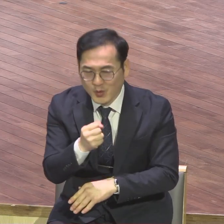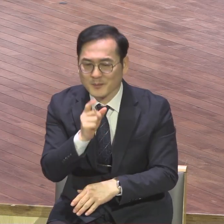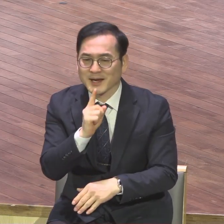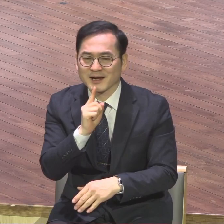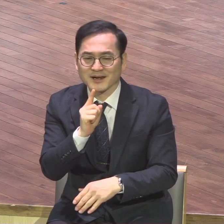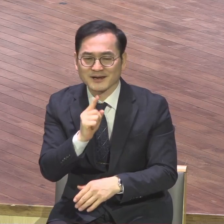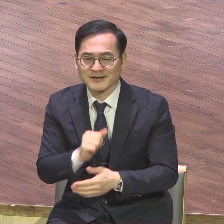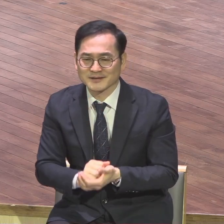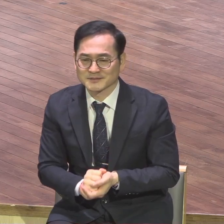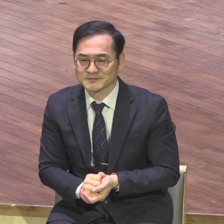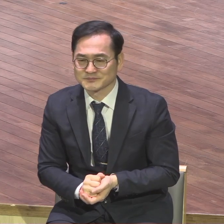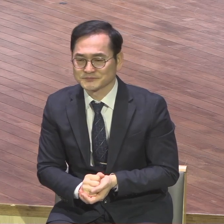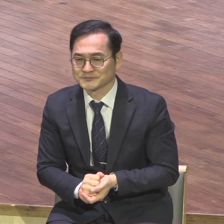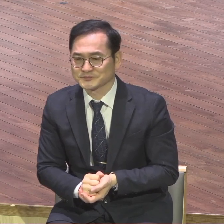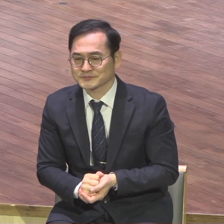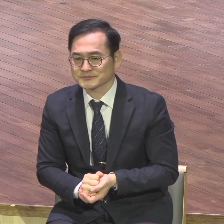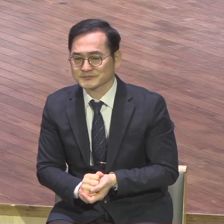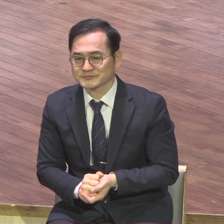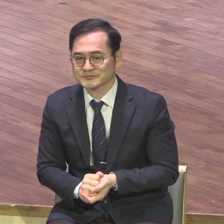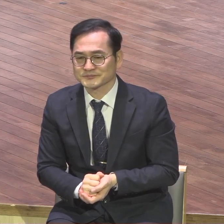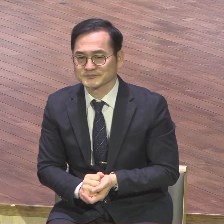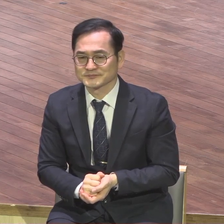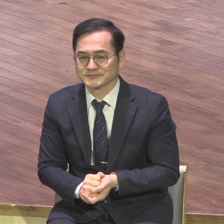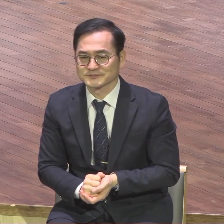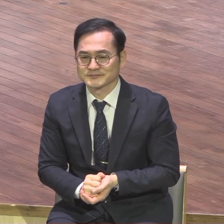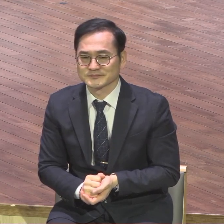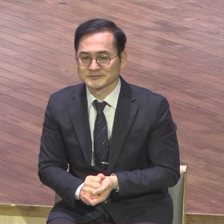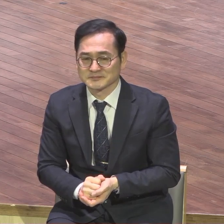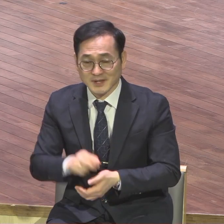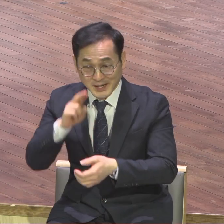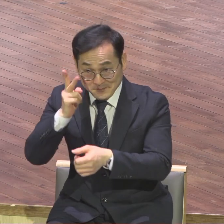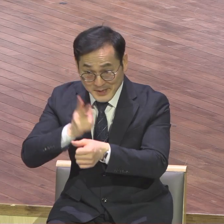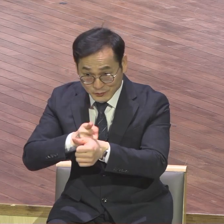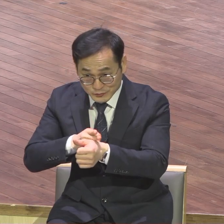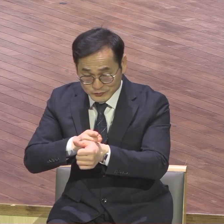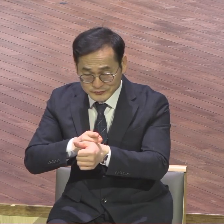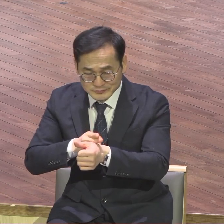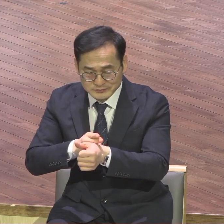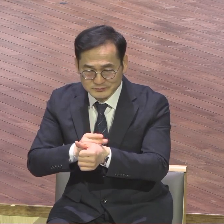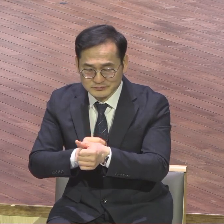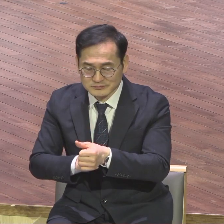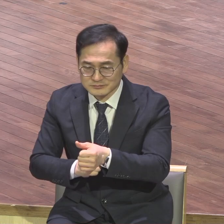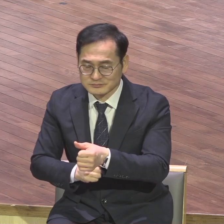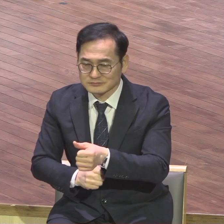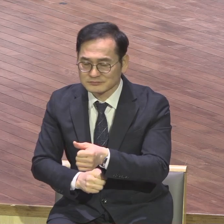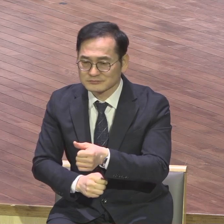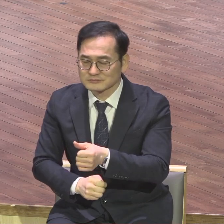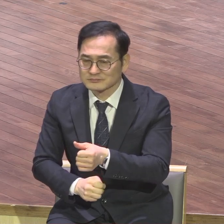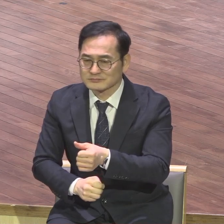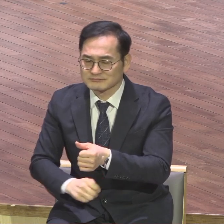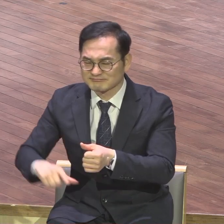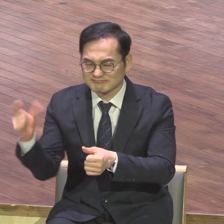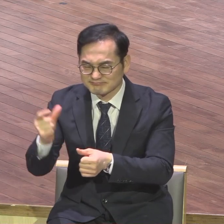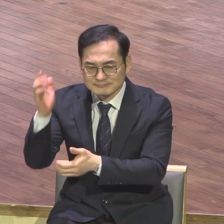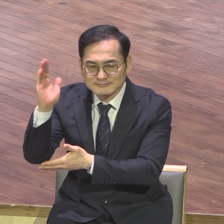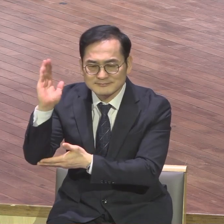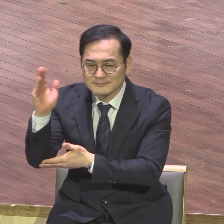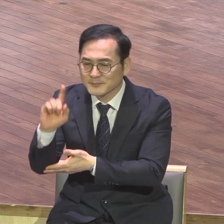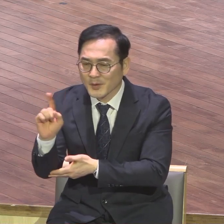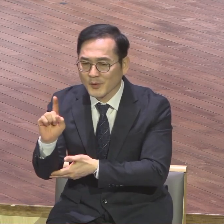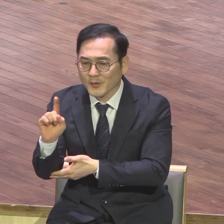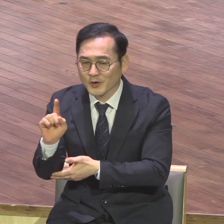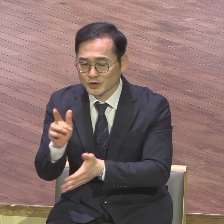언급한다. 이 사도 바울의 표현의 모습이에요. 사도 바울이 우선적으로 강조한 것이 뭐냐? 다른 것이 아니고